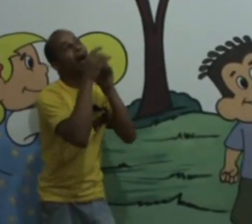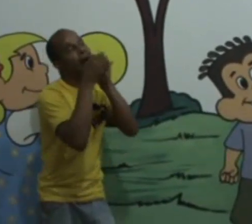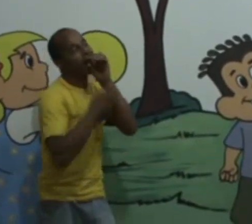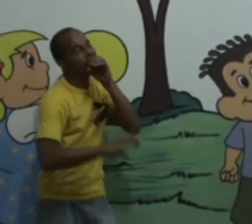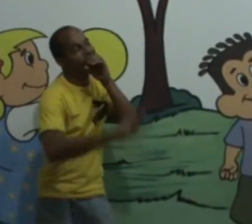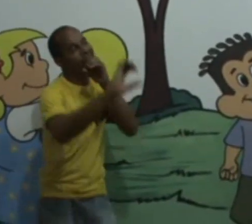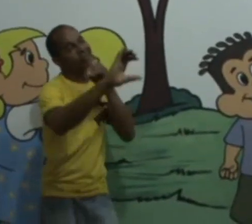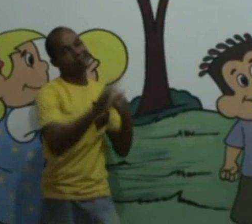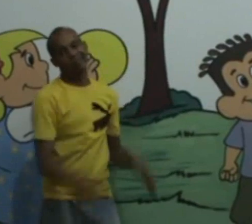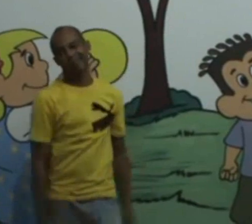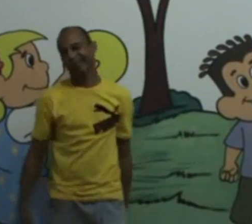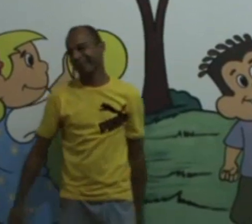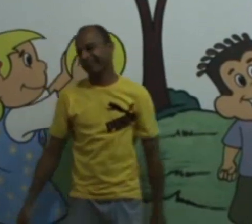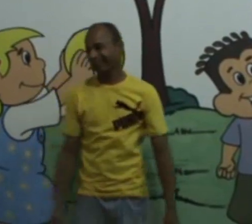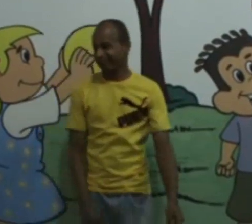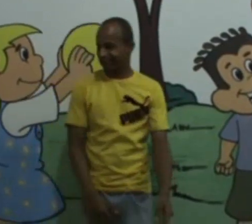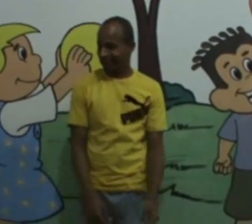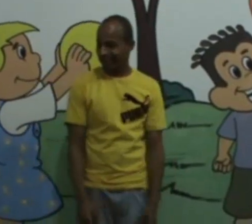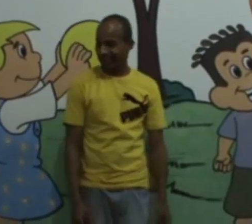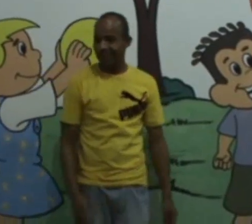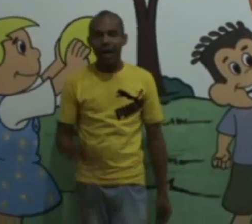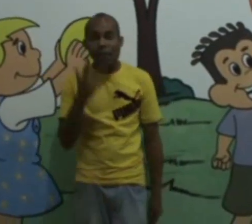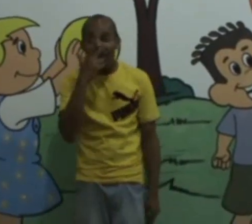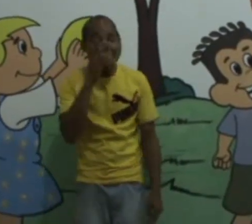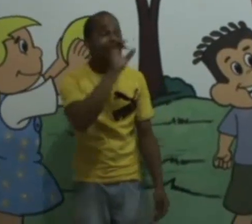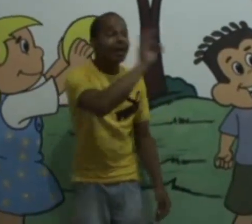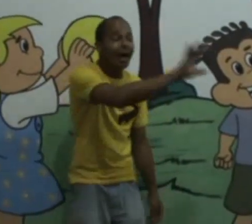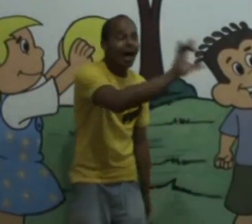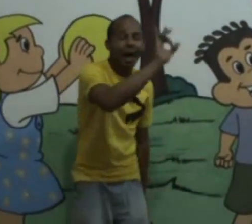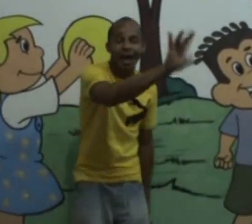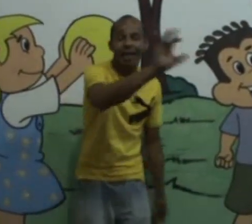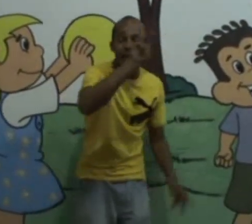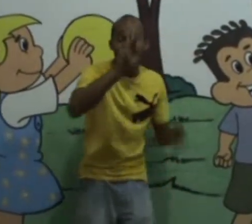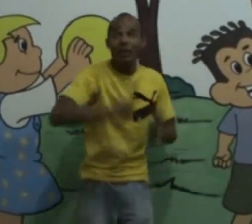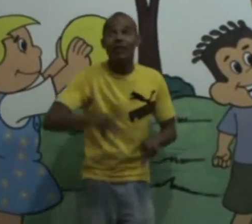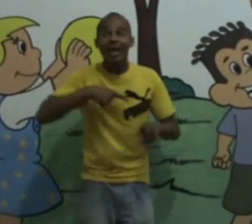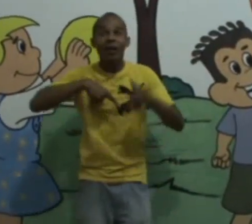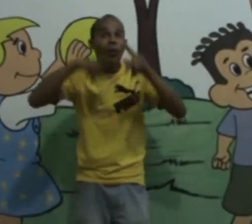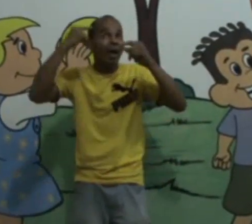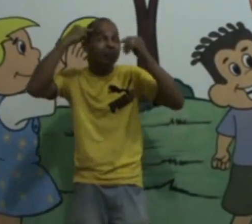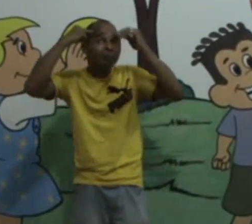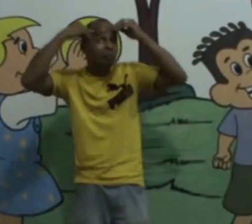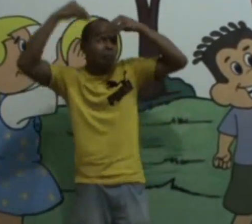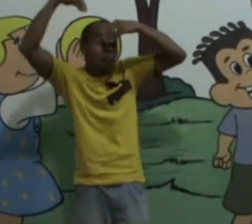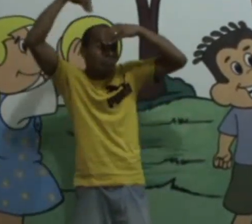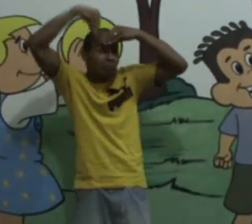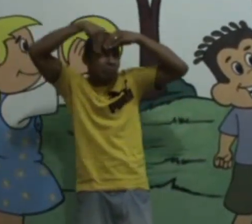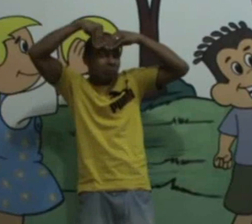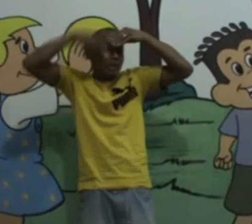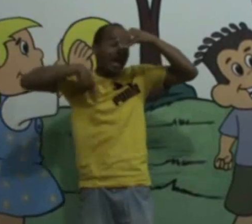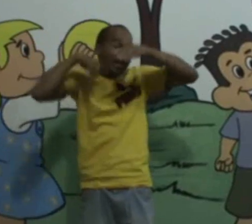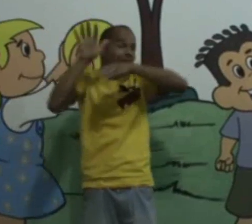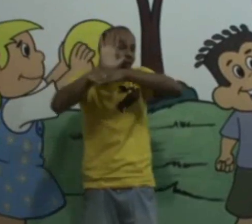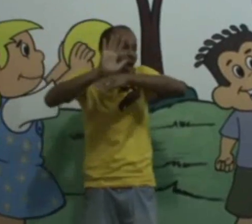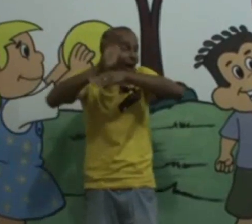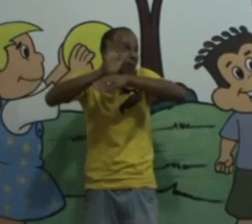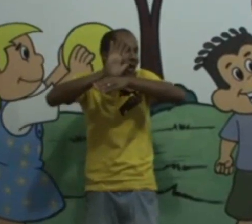era ficar falando de elefantes. É como se cada pessoa tivesse um filme dentro da cabeça e